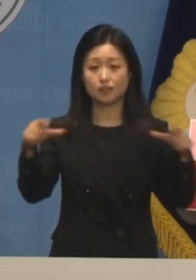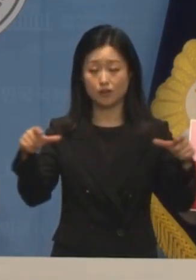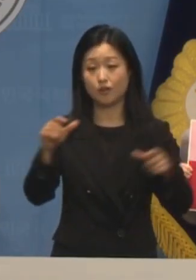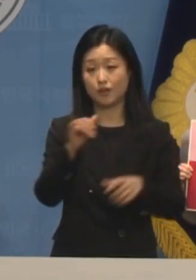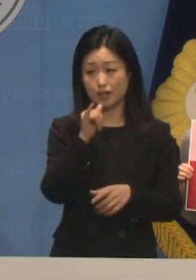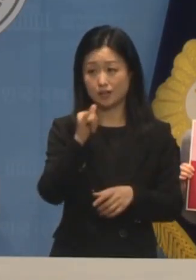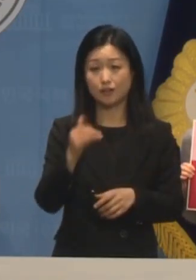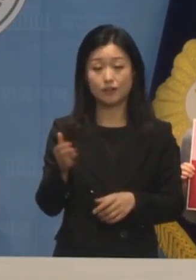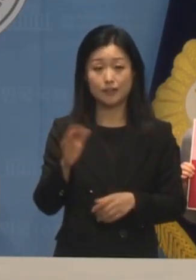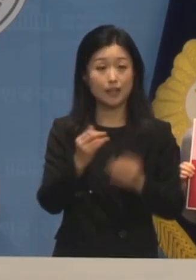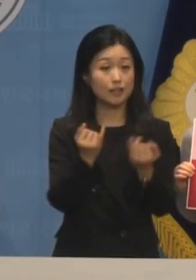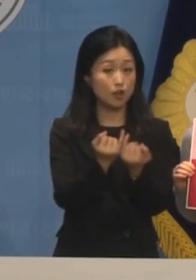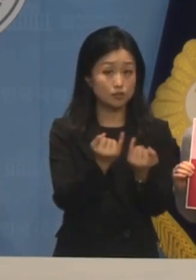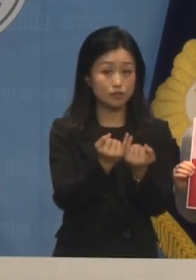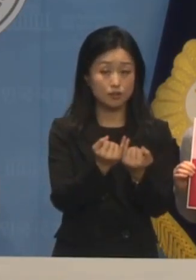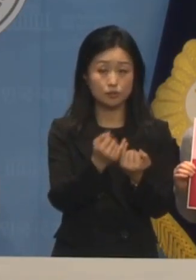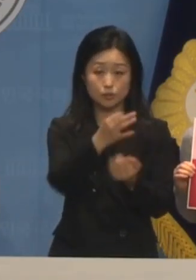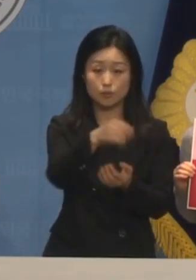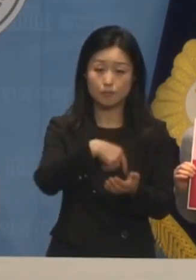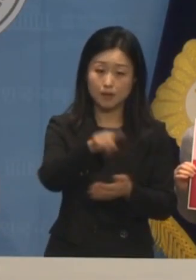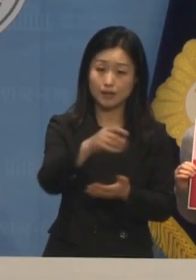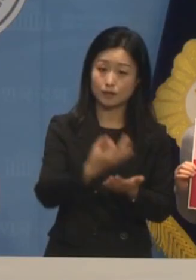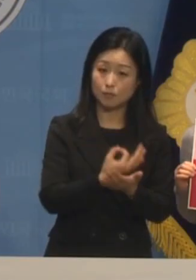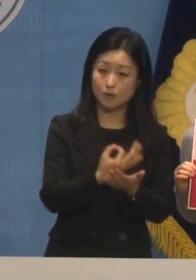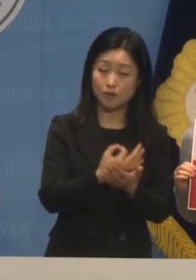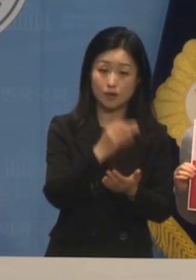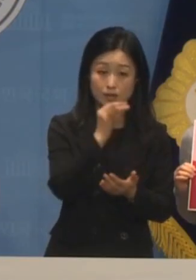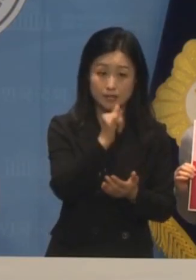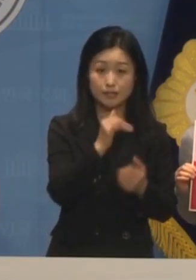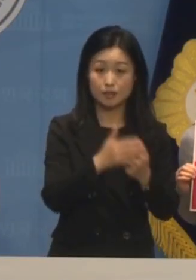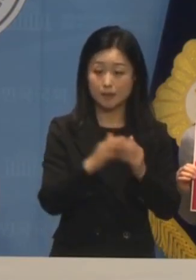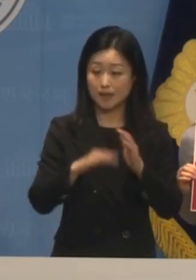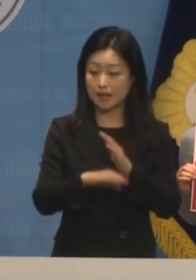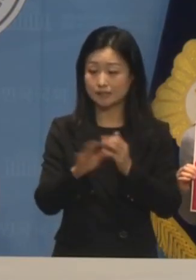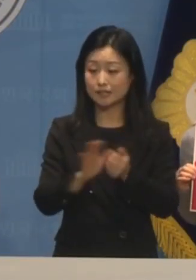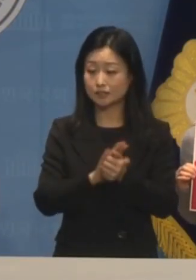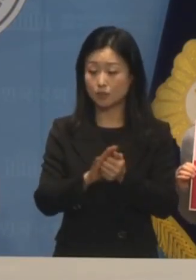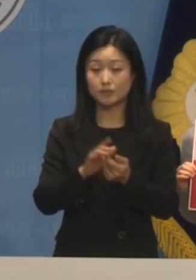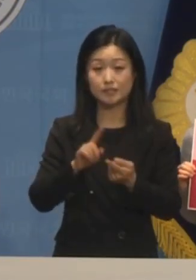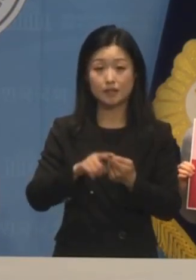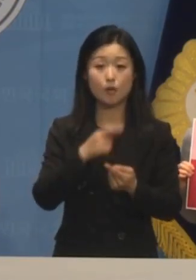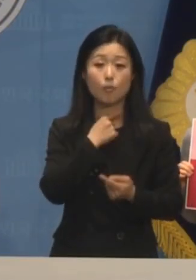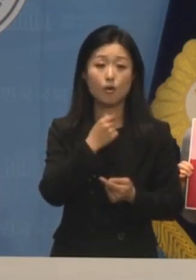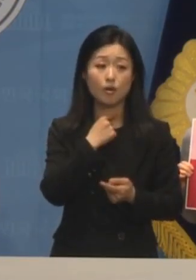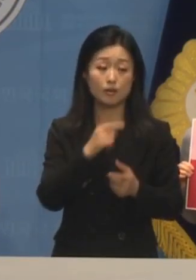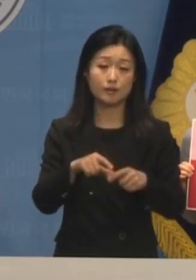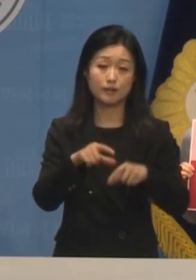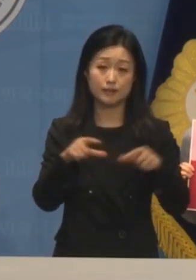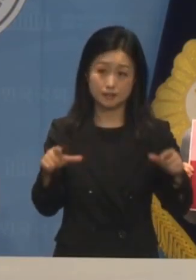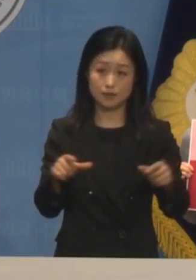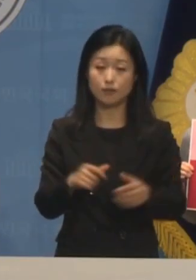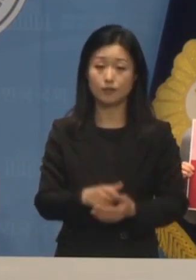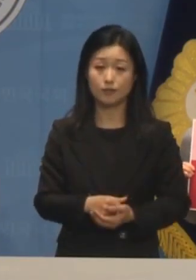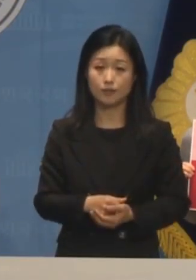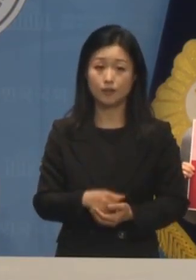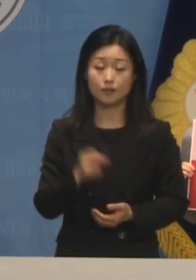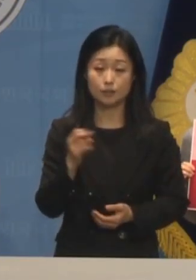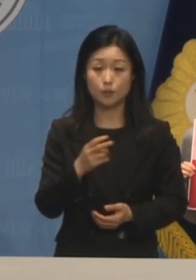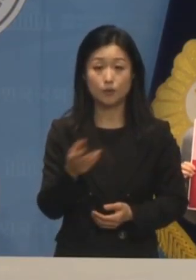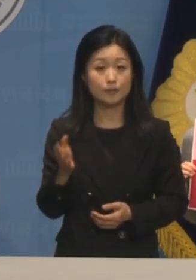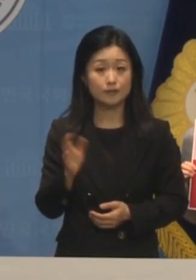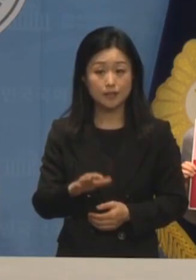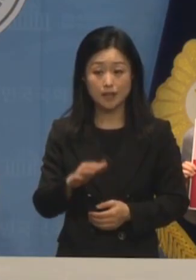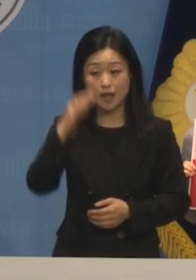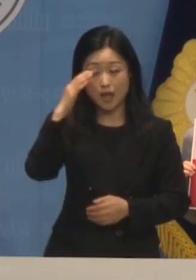있습니다. 여성의 경제활동이 활발해짐에 따라 가사 서비스에 대한 요구도 높아지고 있습니다. 하지만